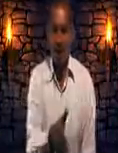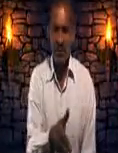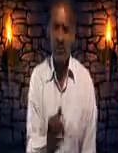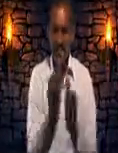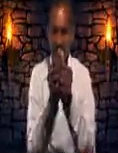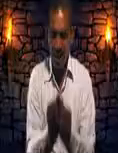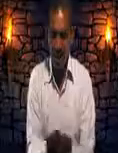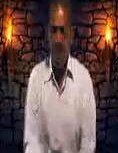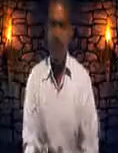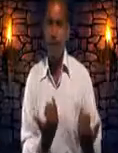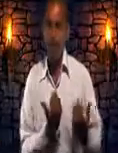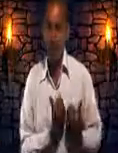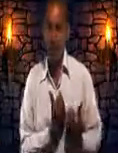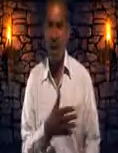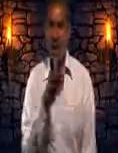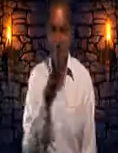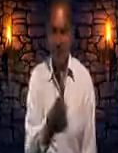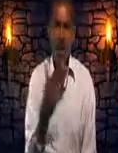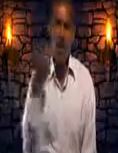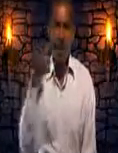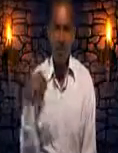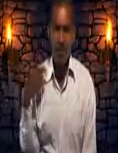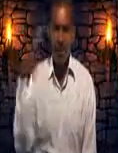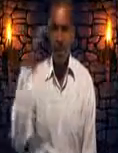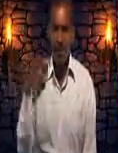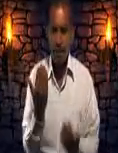இவன் செய்த பாவமோ இவனை பெற்றவர்கள்